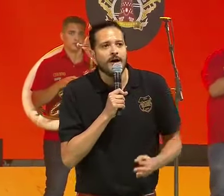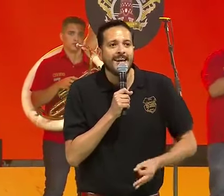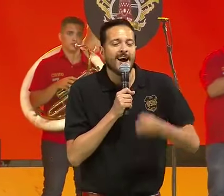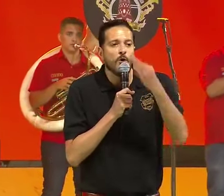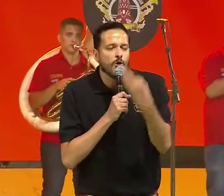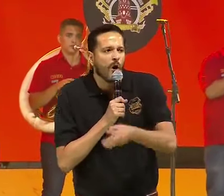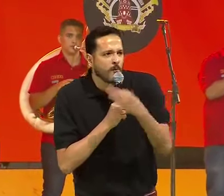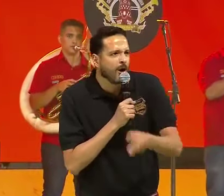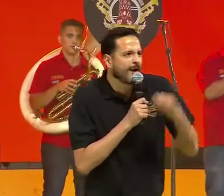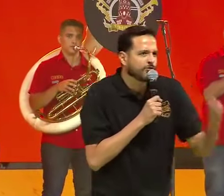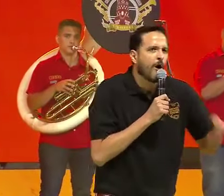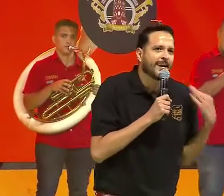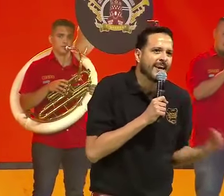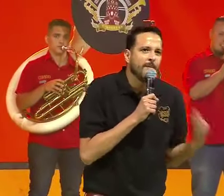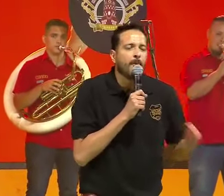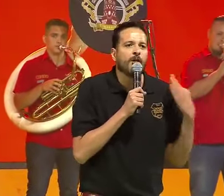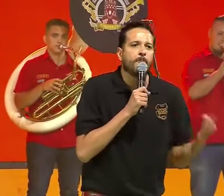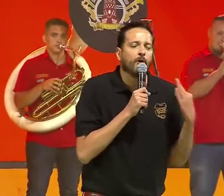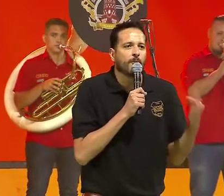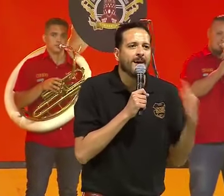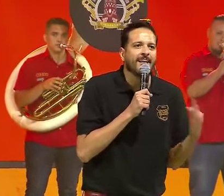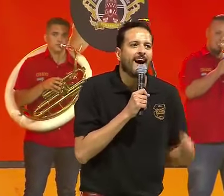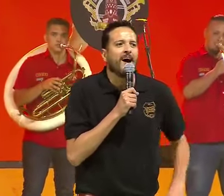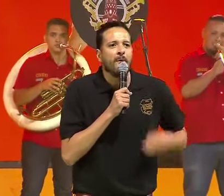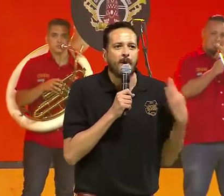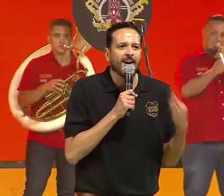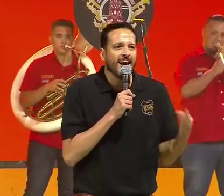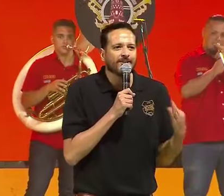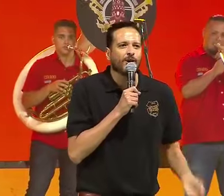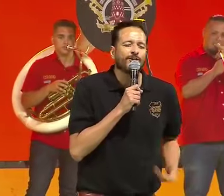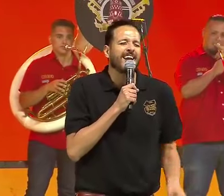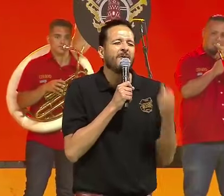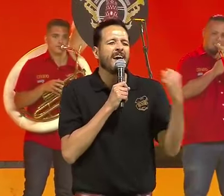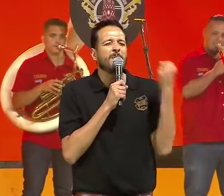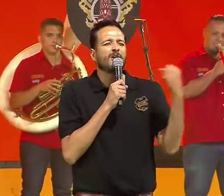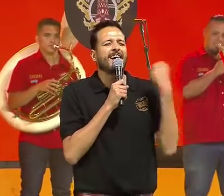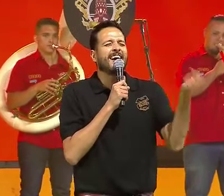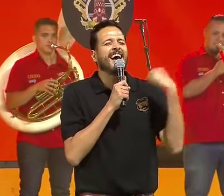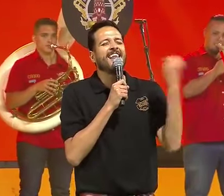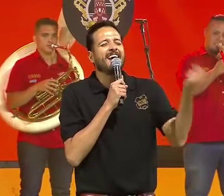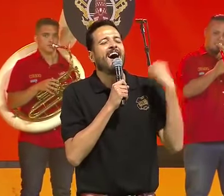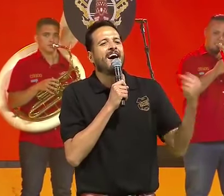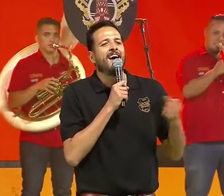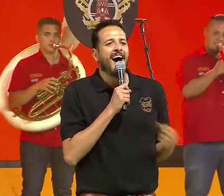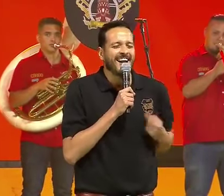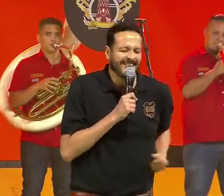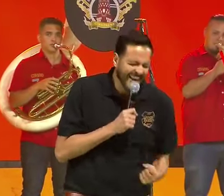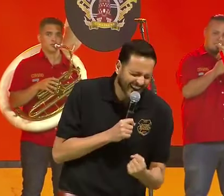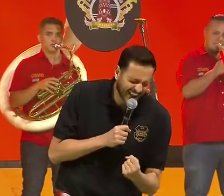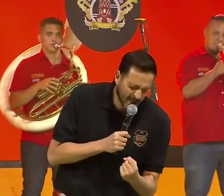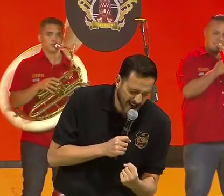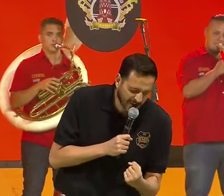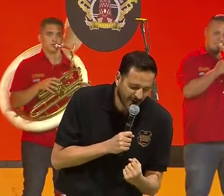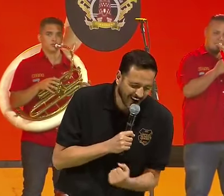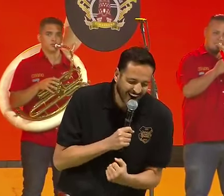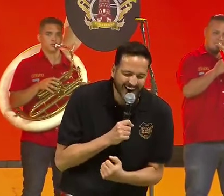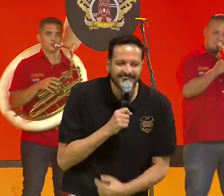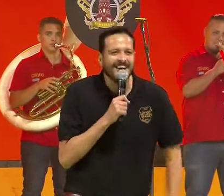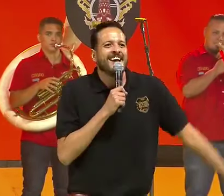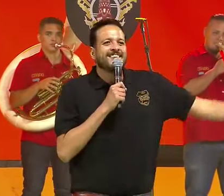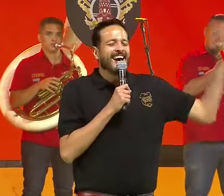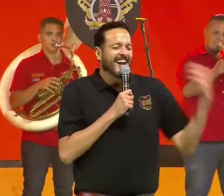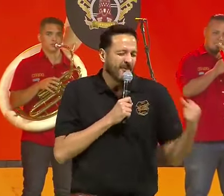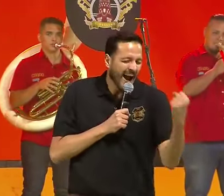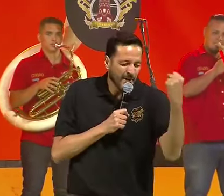afición le juró amor a su equipo de por vida. Por eso celebremos a Heredia, a la tierra de mil